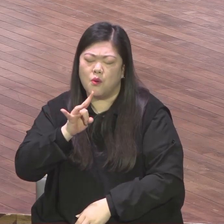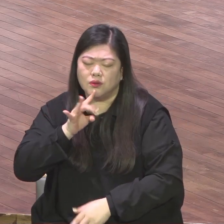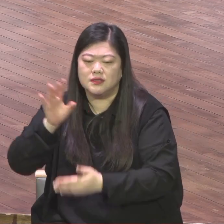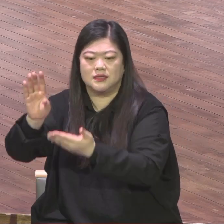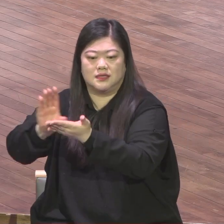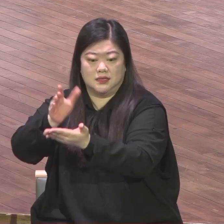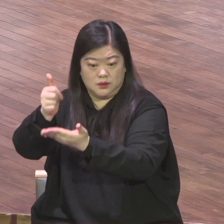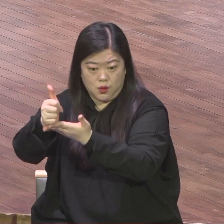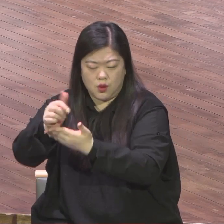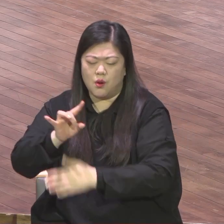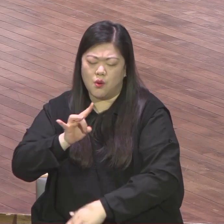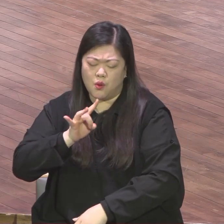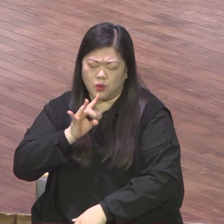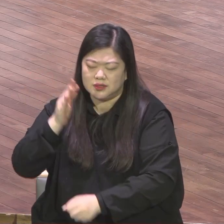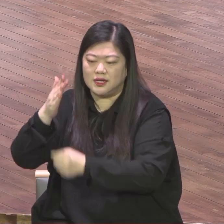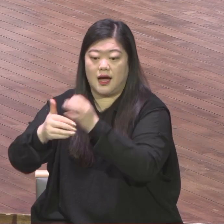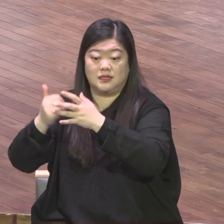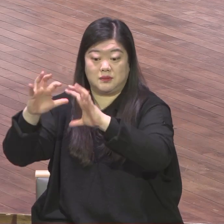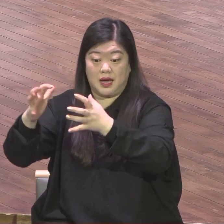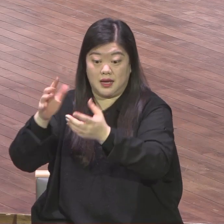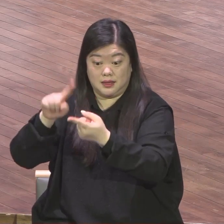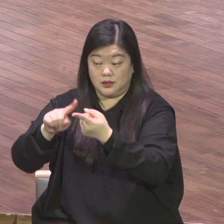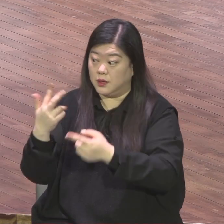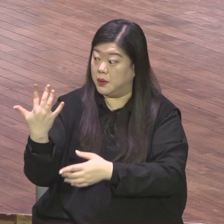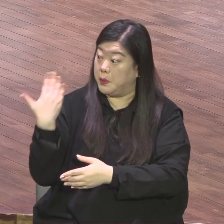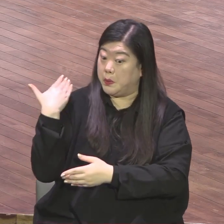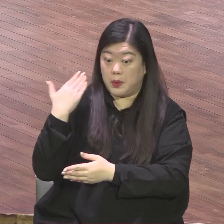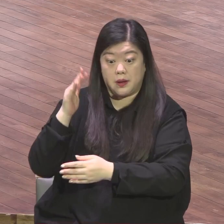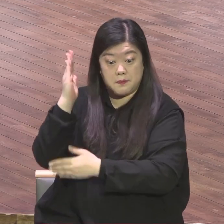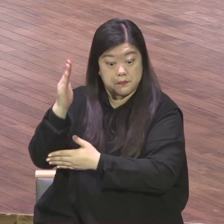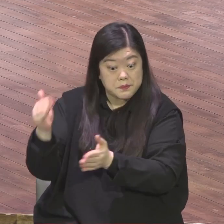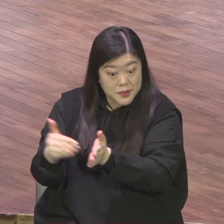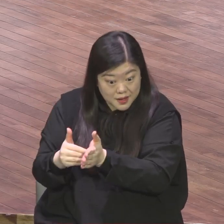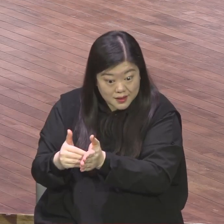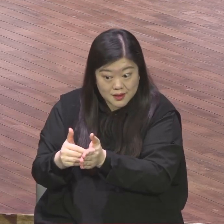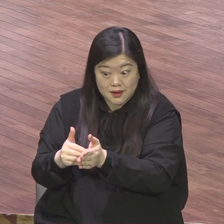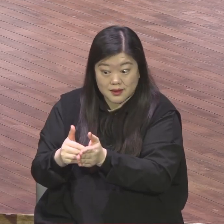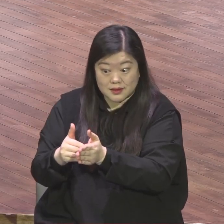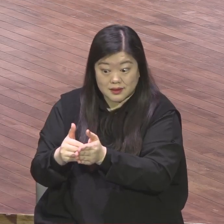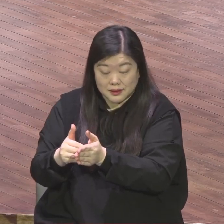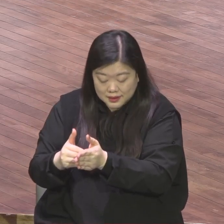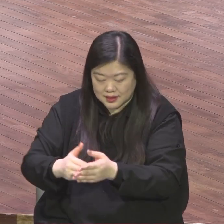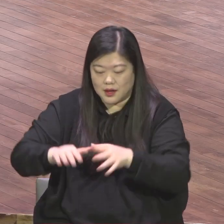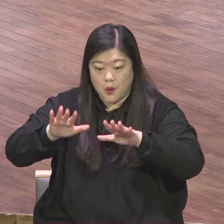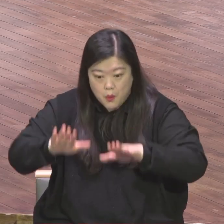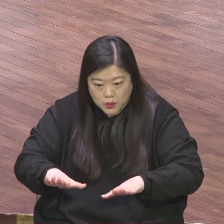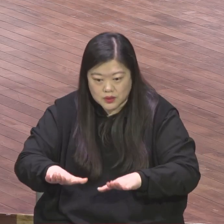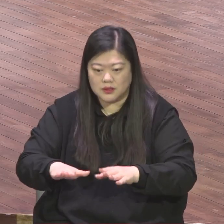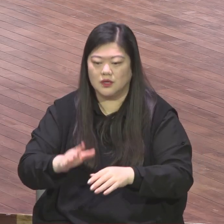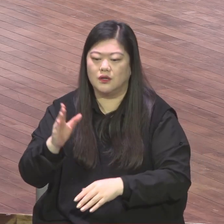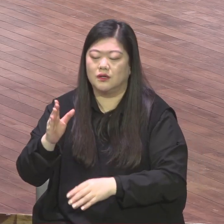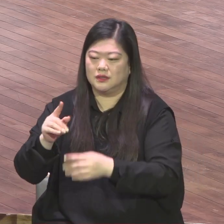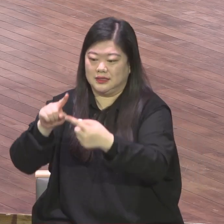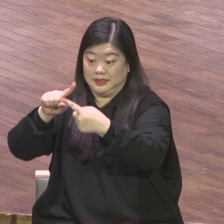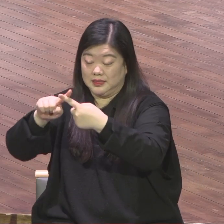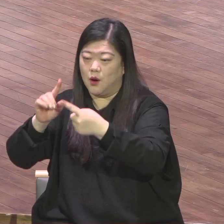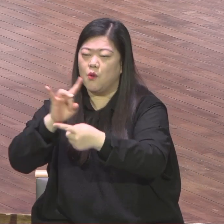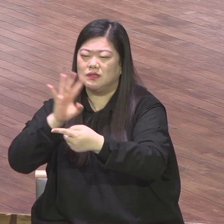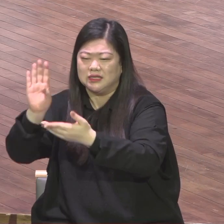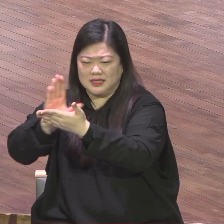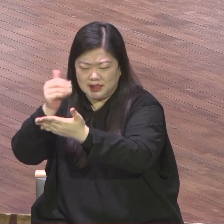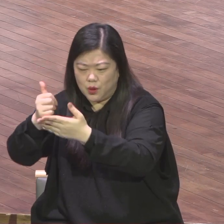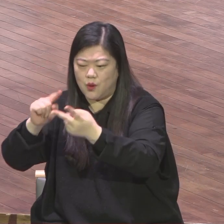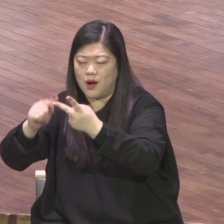나라라는 사실을 살펴보았습니다. 자, 오늘 살펴볼 말씀은 오직 그리스도, 오직 하나님의